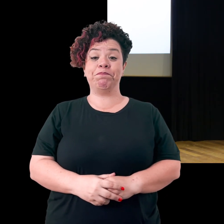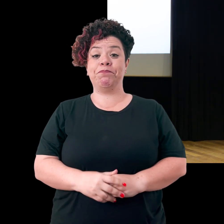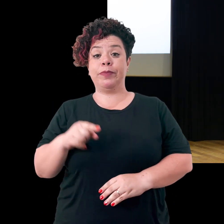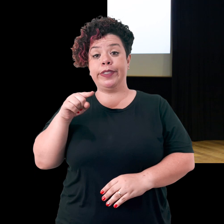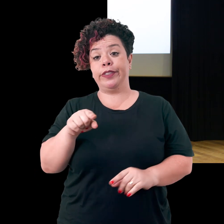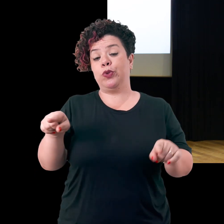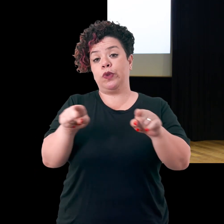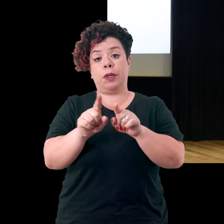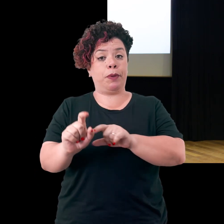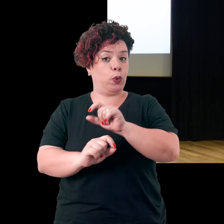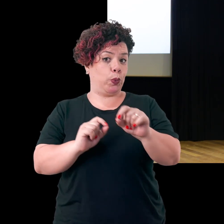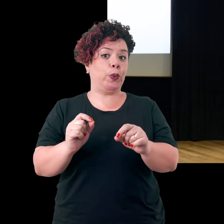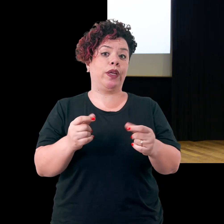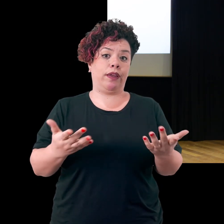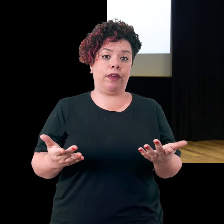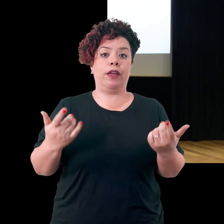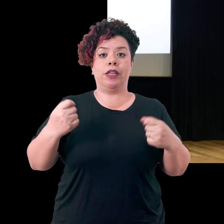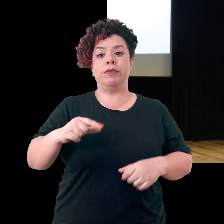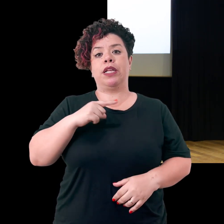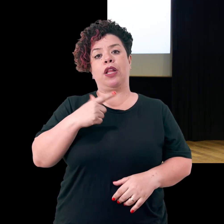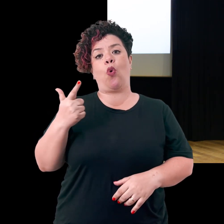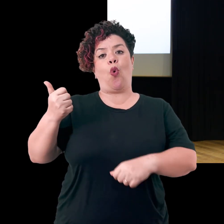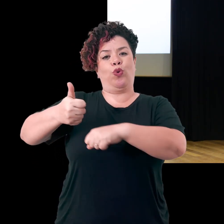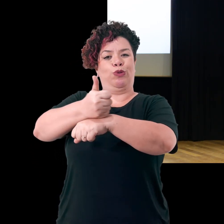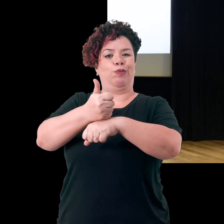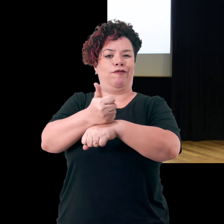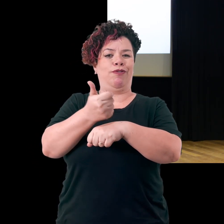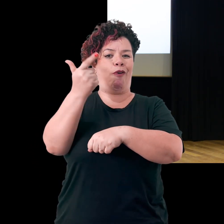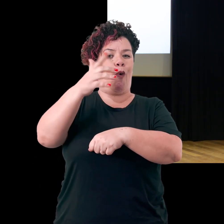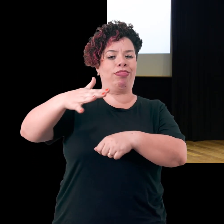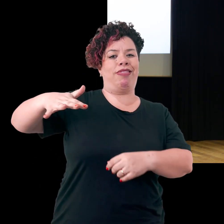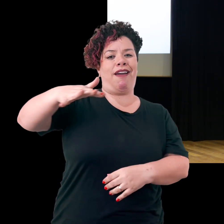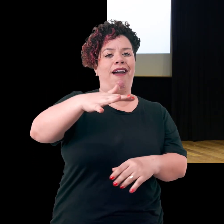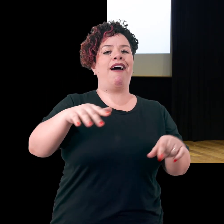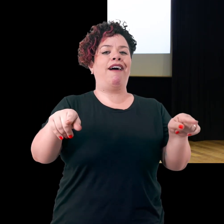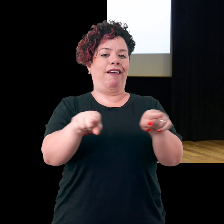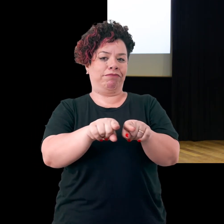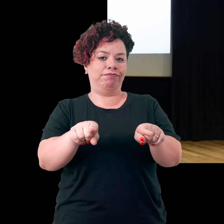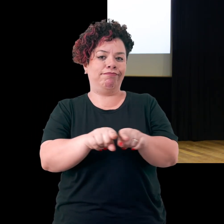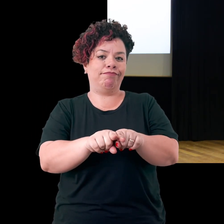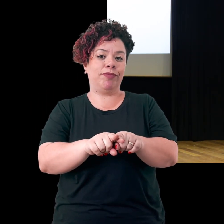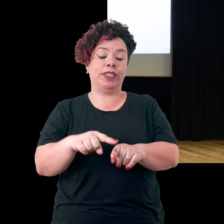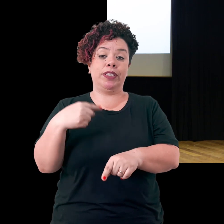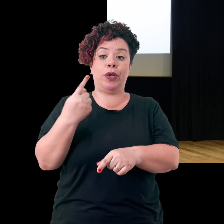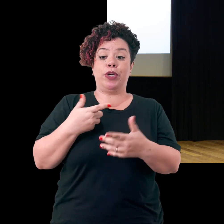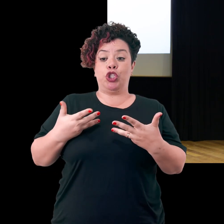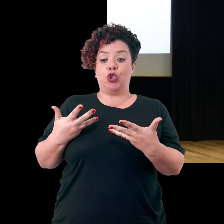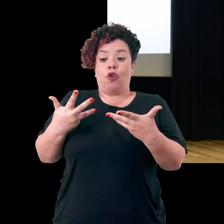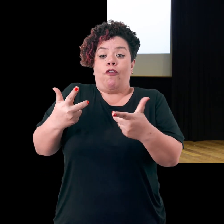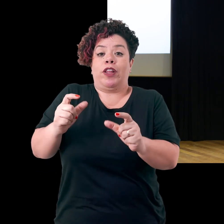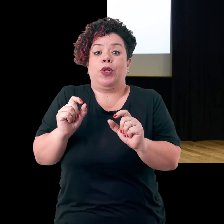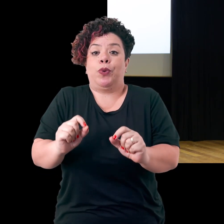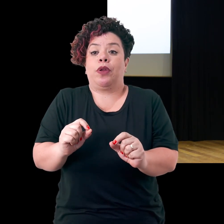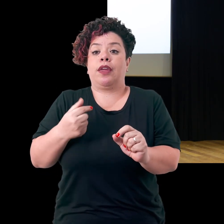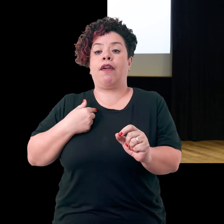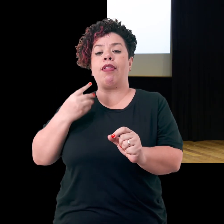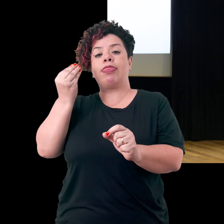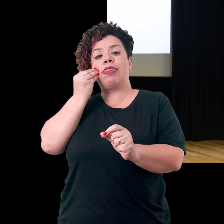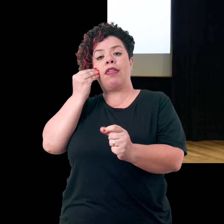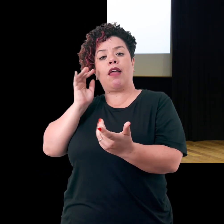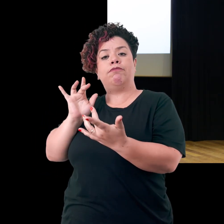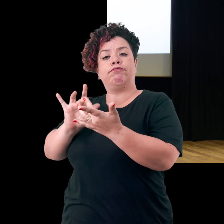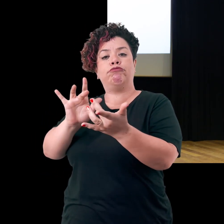Né? E isso envolve, novamente, outros profissionais. E isso, então, é um convite a gente buscar esses outros profissionais e